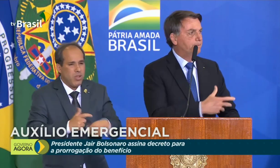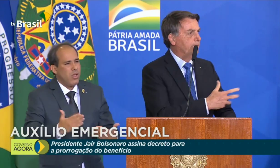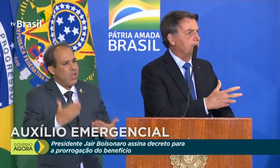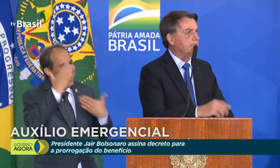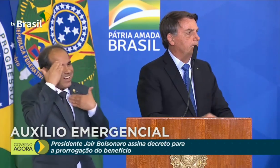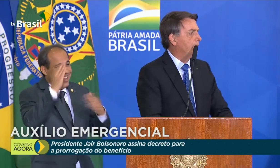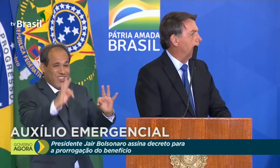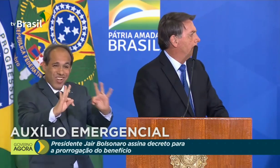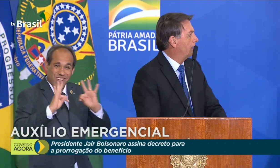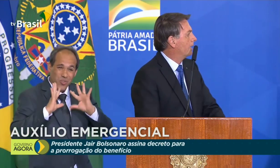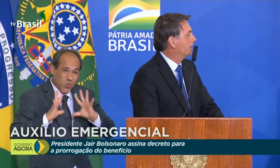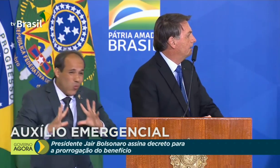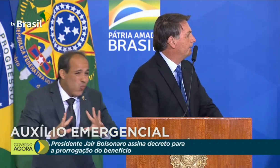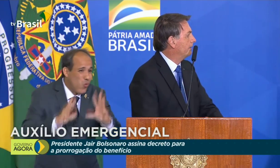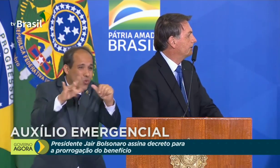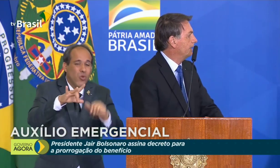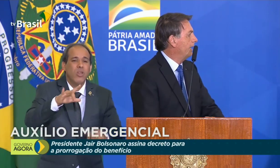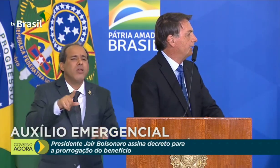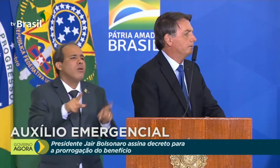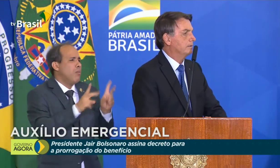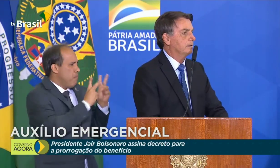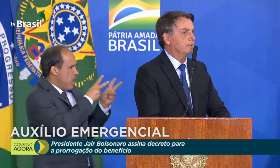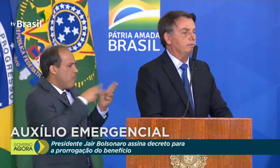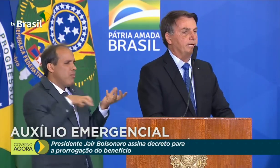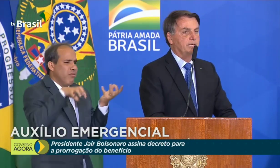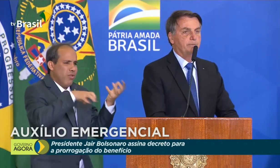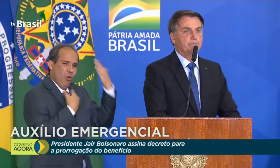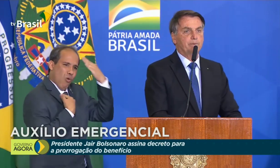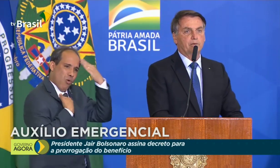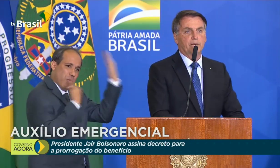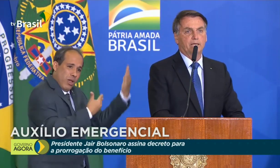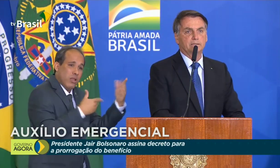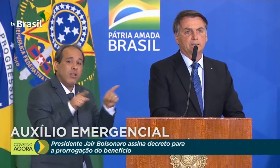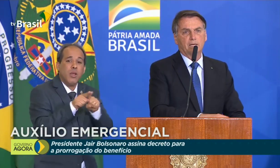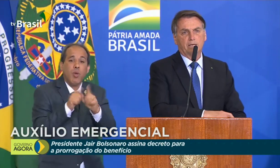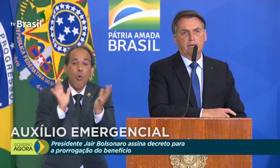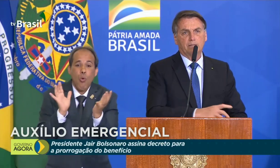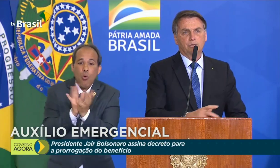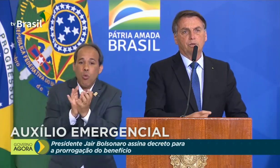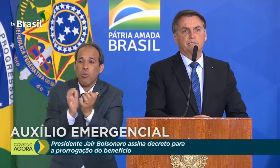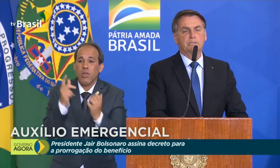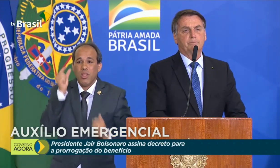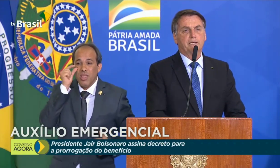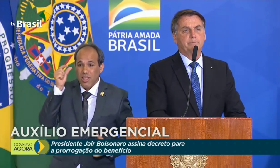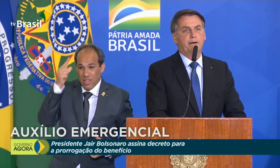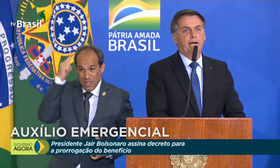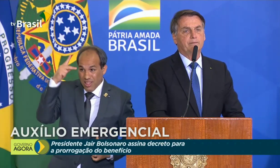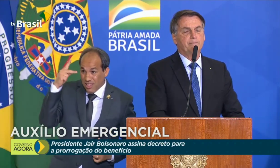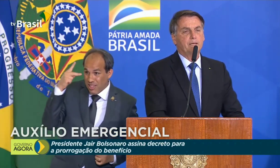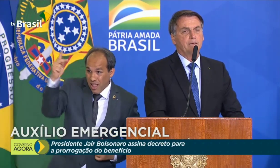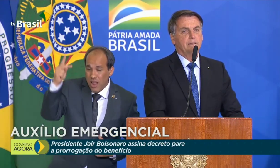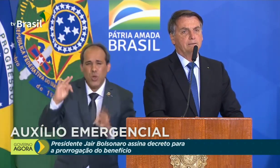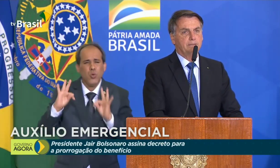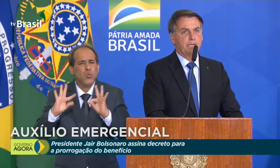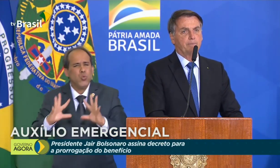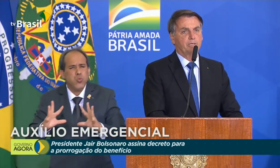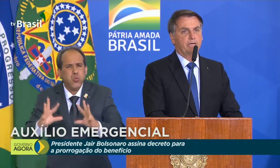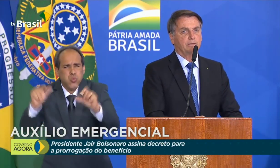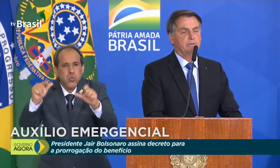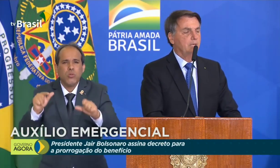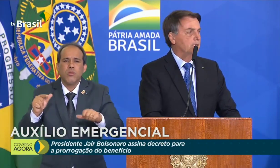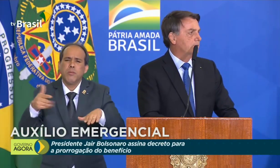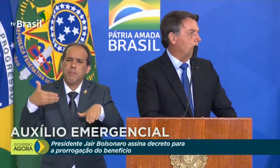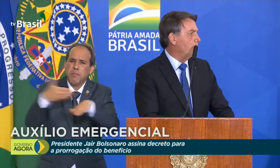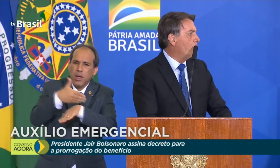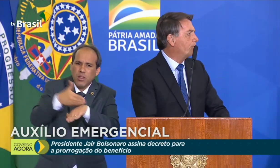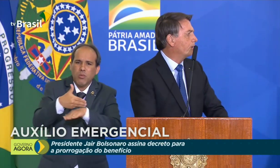não apenas a Câmara, o Senado, ou a equipe do Paulo Guedes, a todos que participaram desse